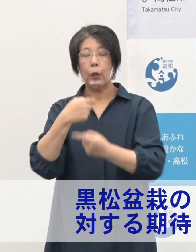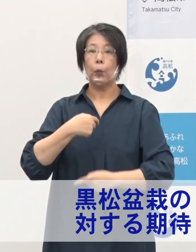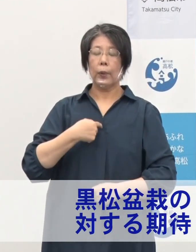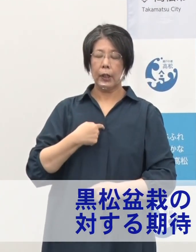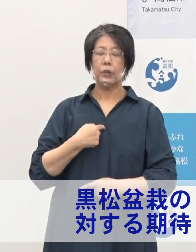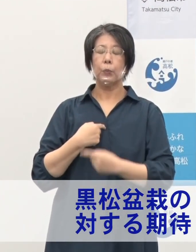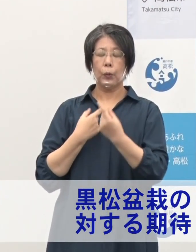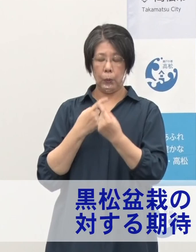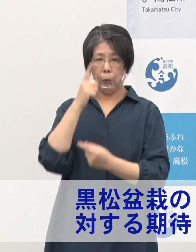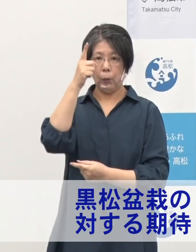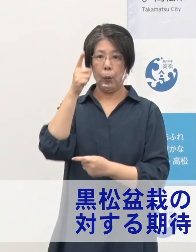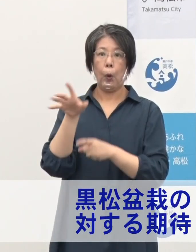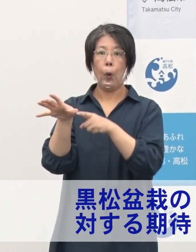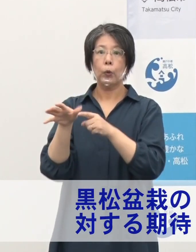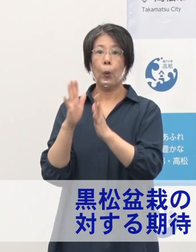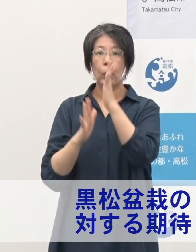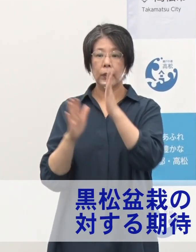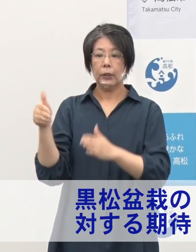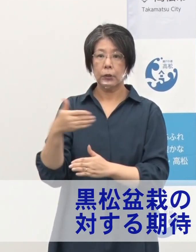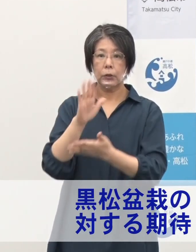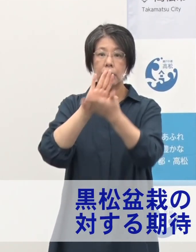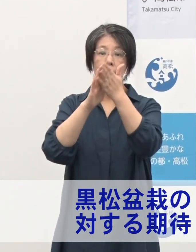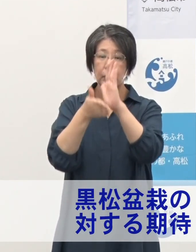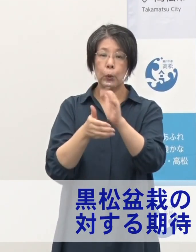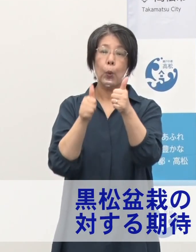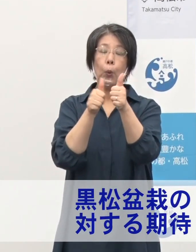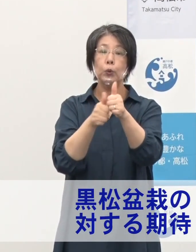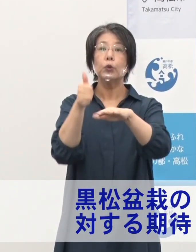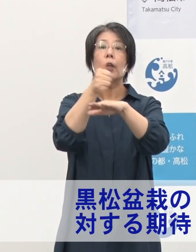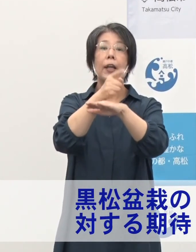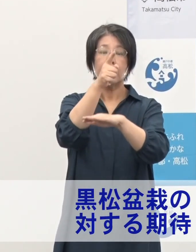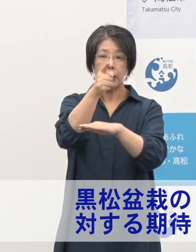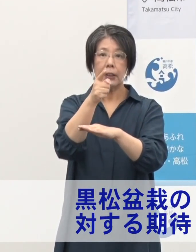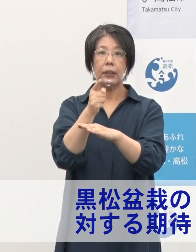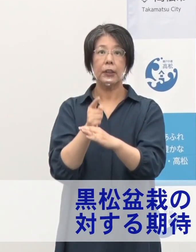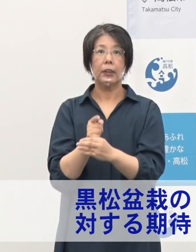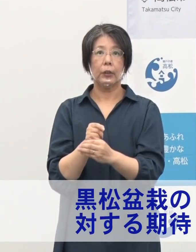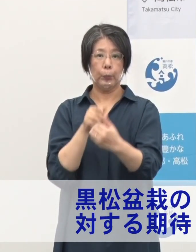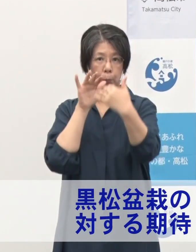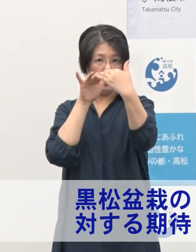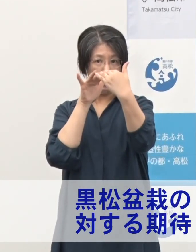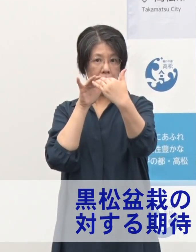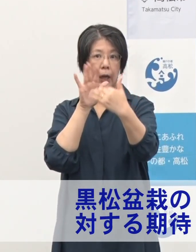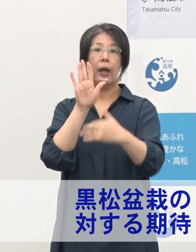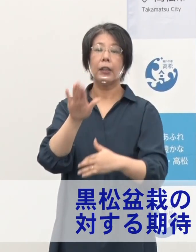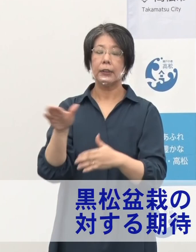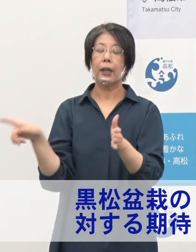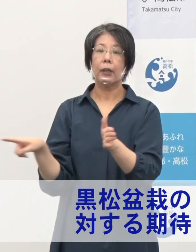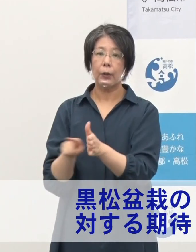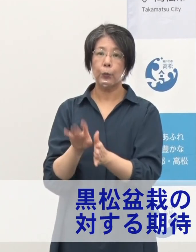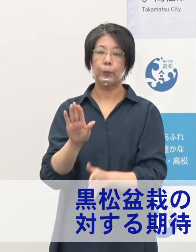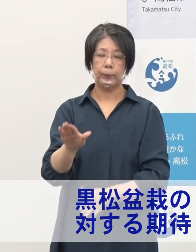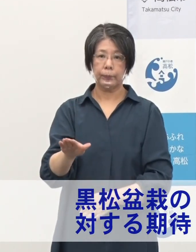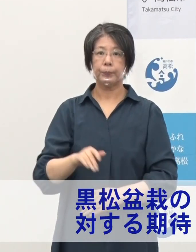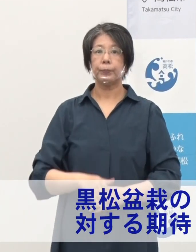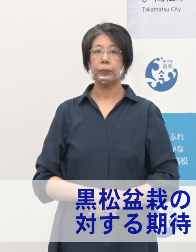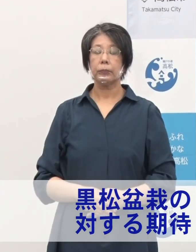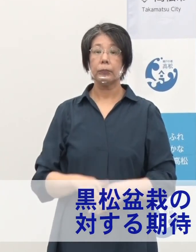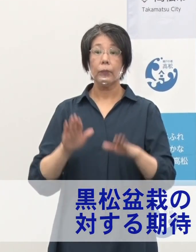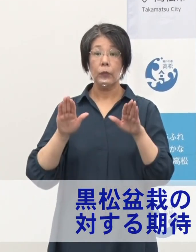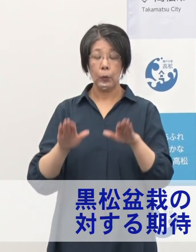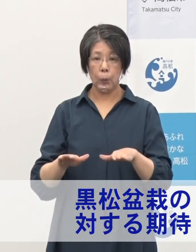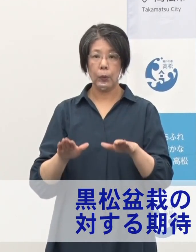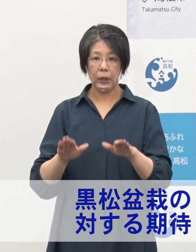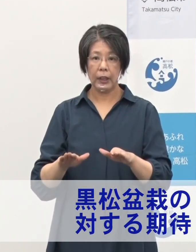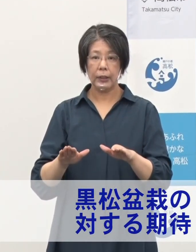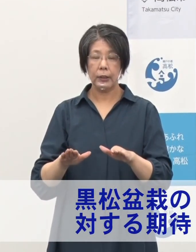直接農林水産省の副大臣などに陳情もしてきたところでございますそれが今回輸出解禁